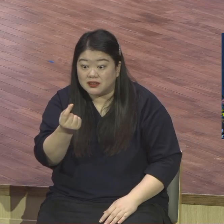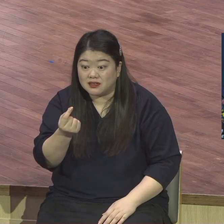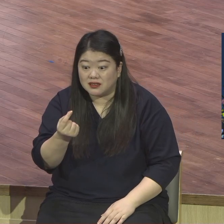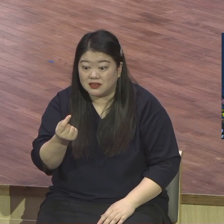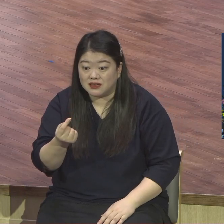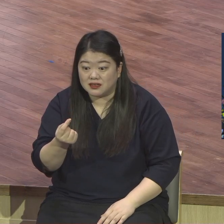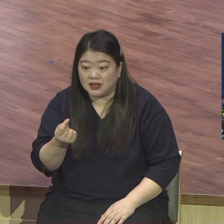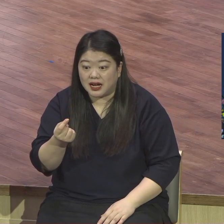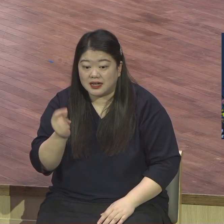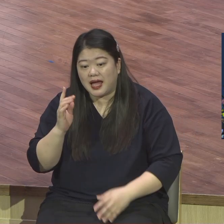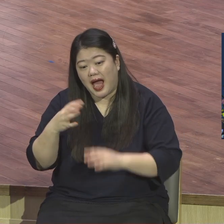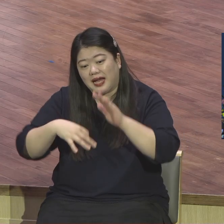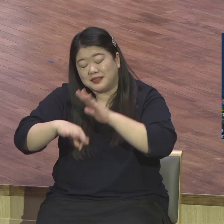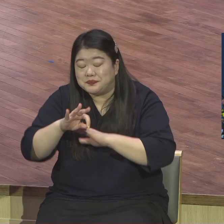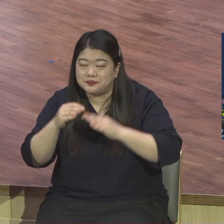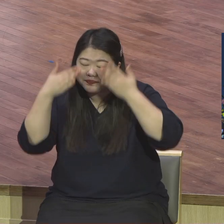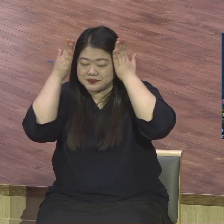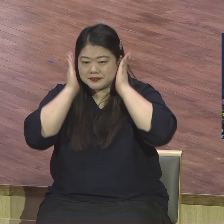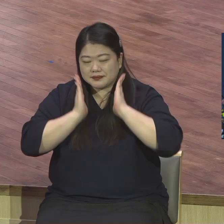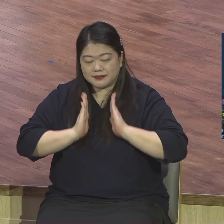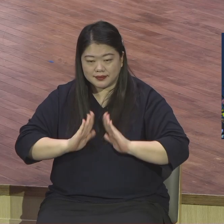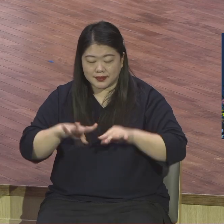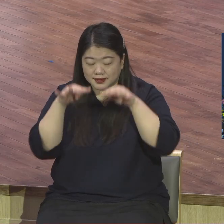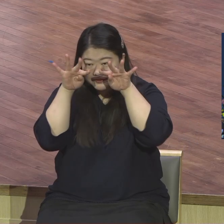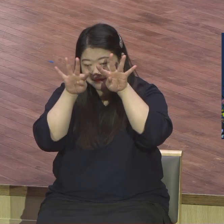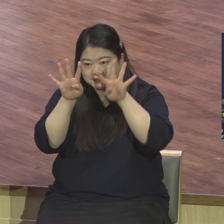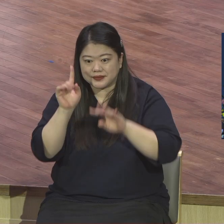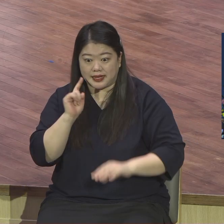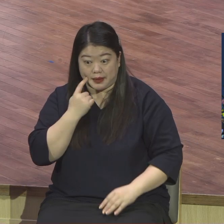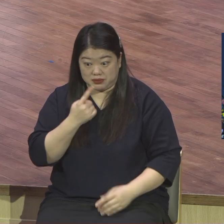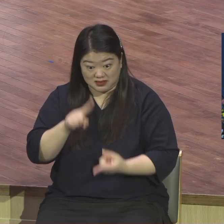지저분한, 어떤 자들은 못 알아보잖아요.